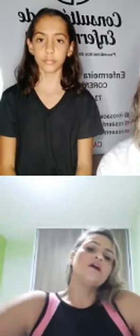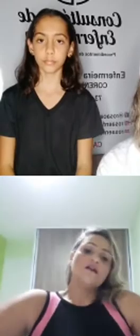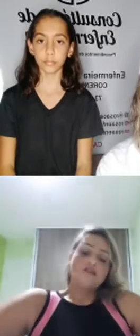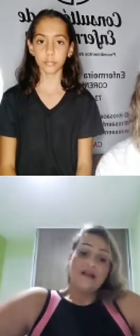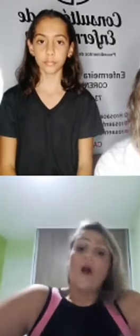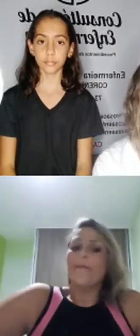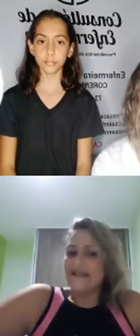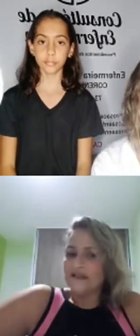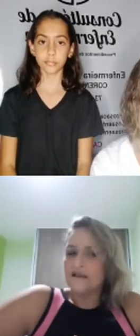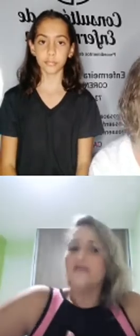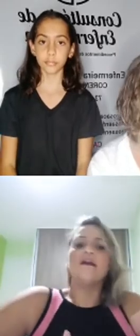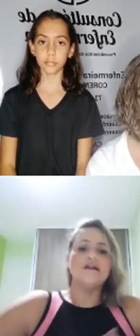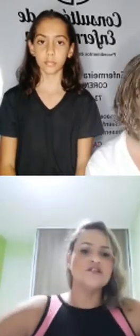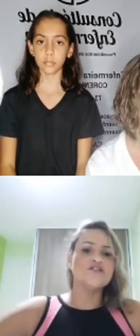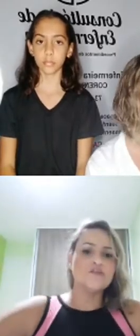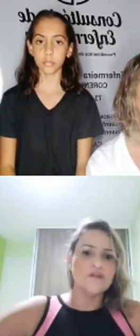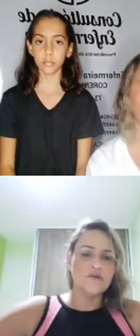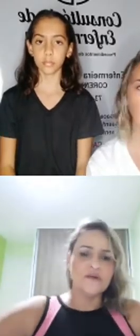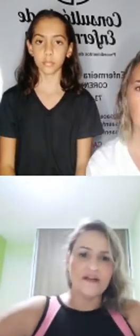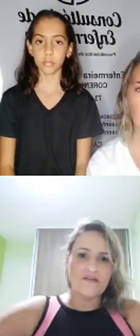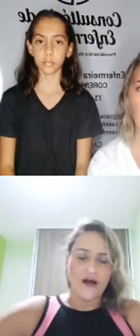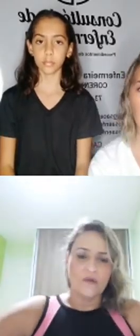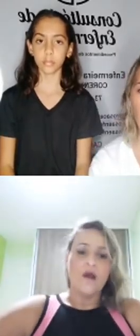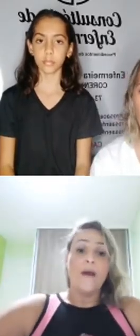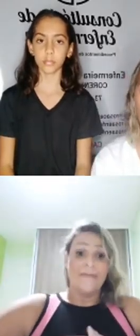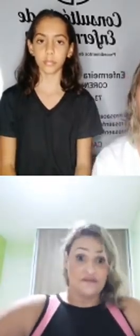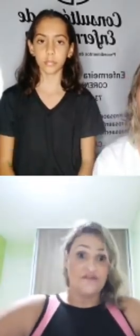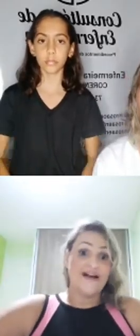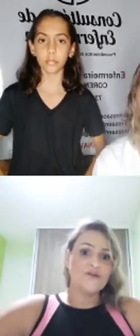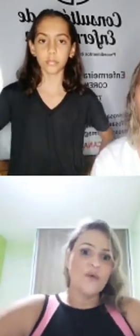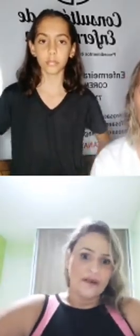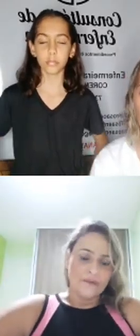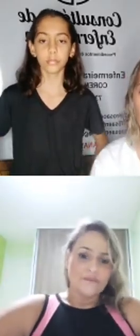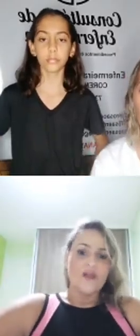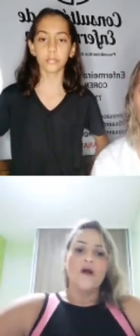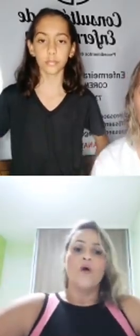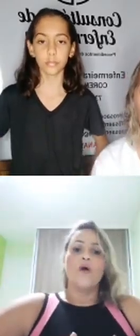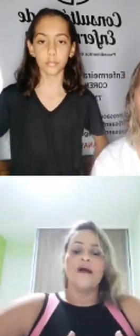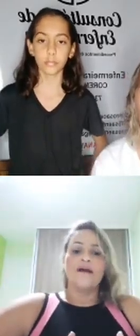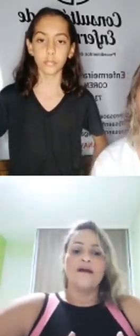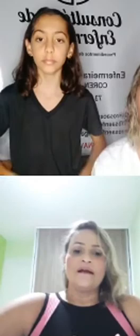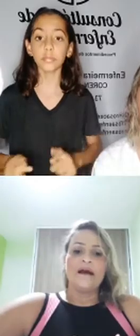gente aumenta e quem a gente diminui o intervalo. Mas o fato